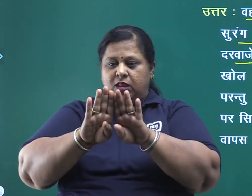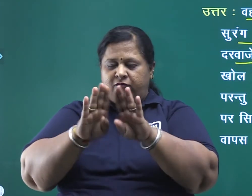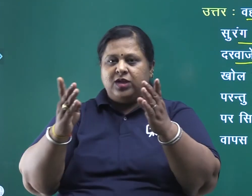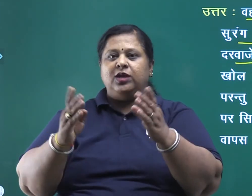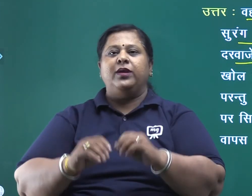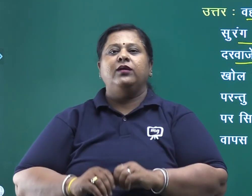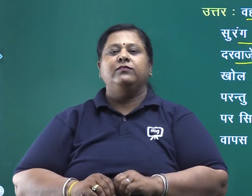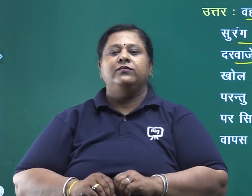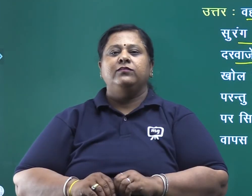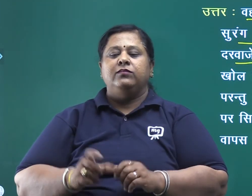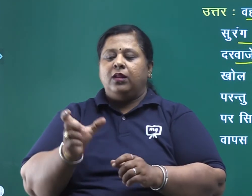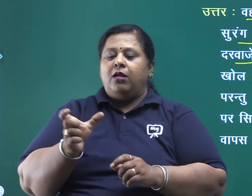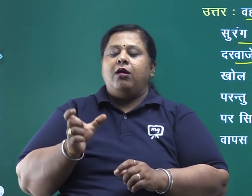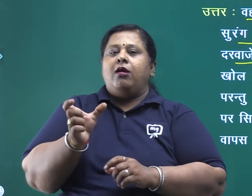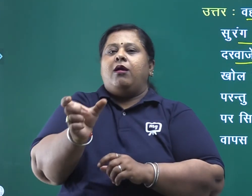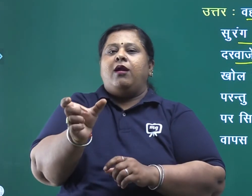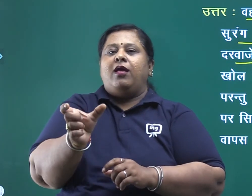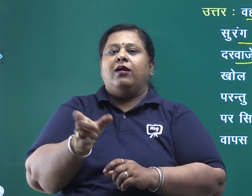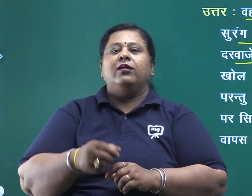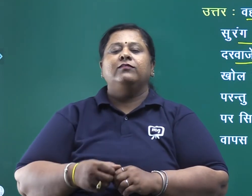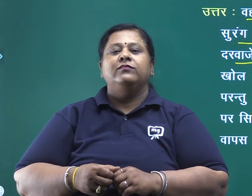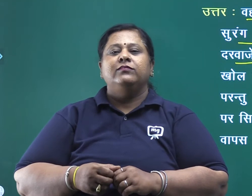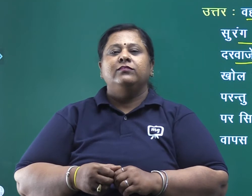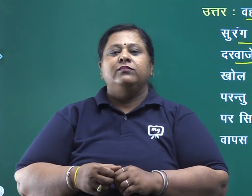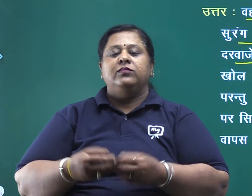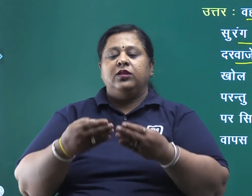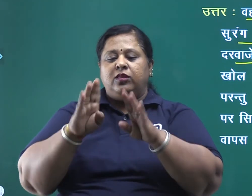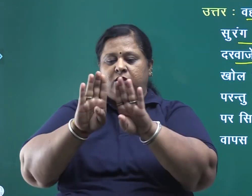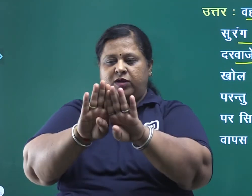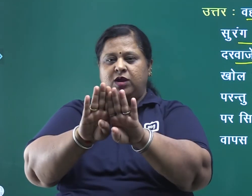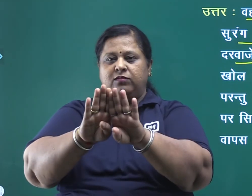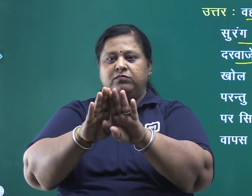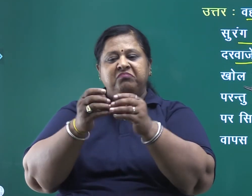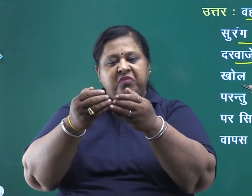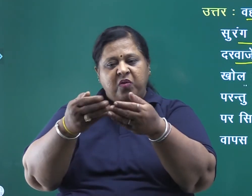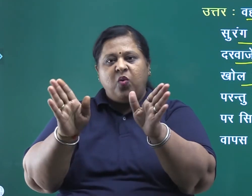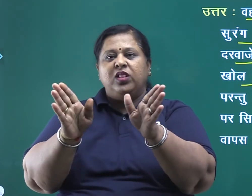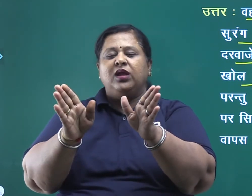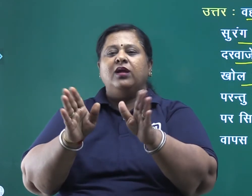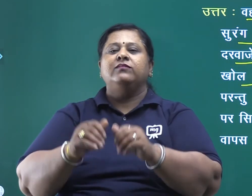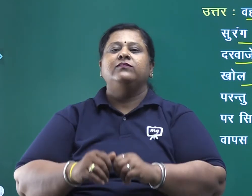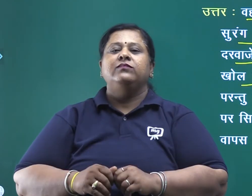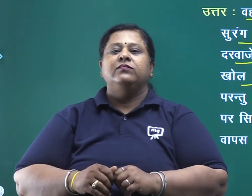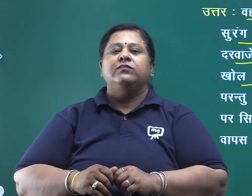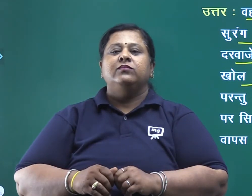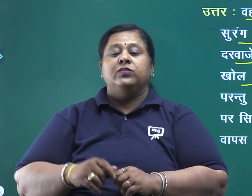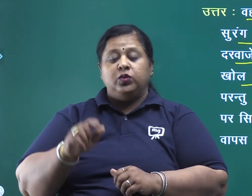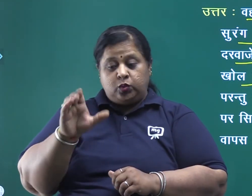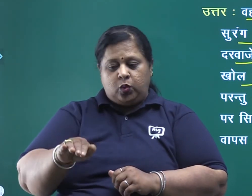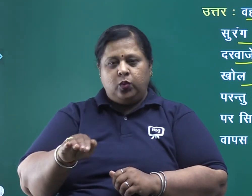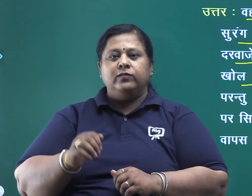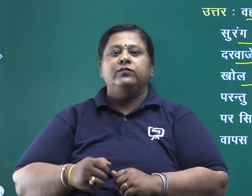में कार्ड डालकर दरवाज़ा खोल दिया।